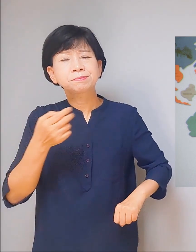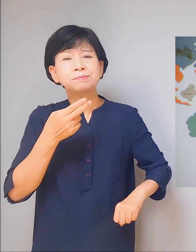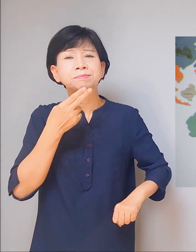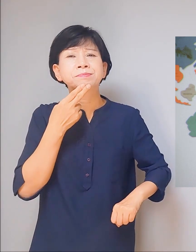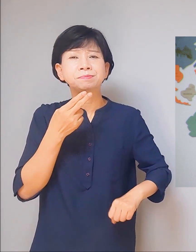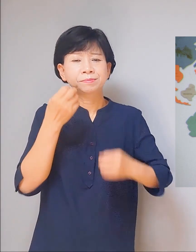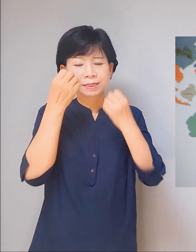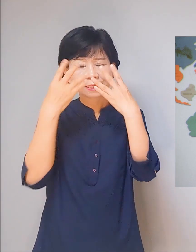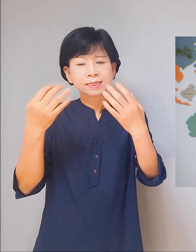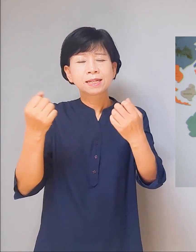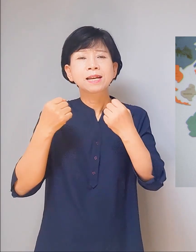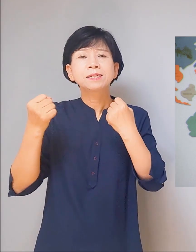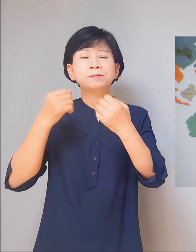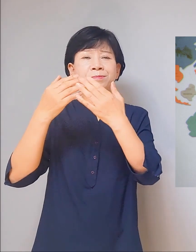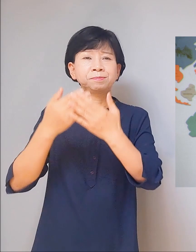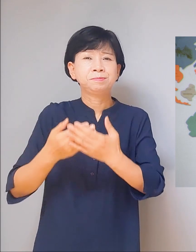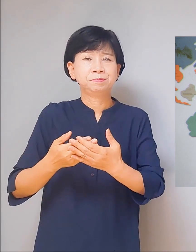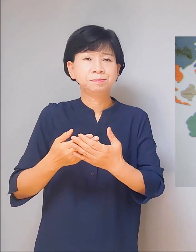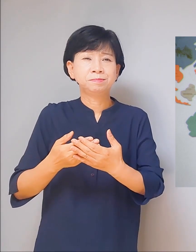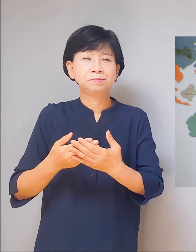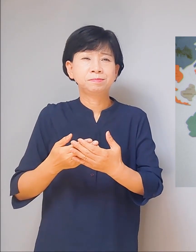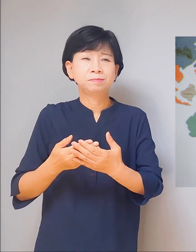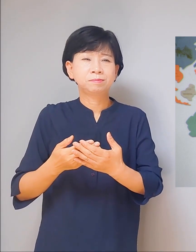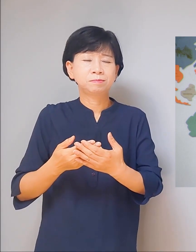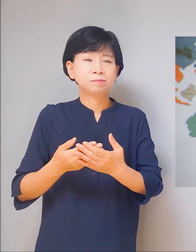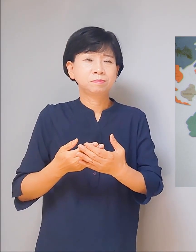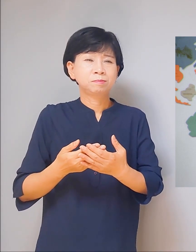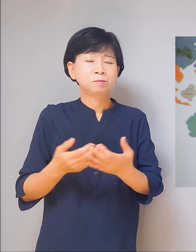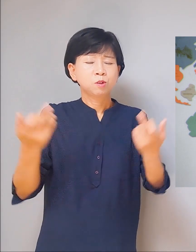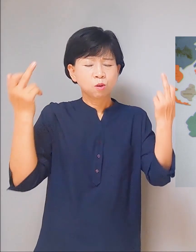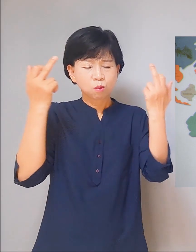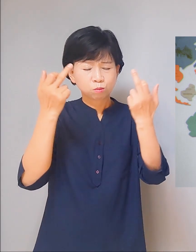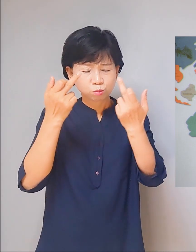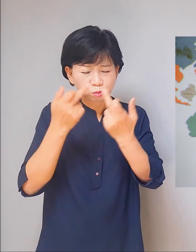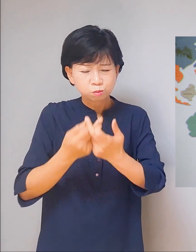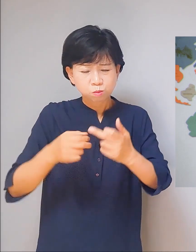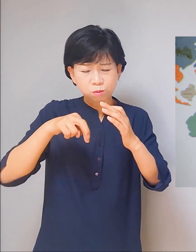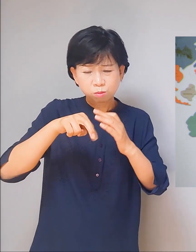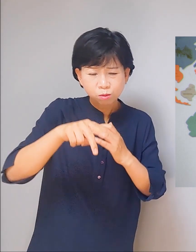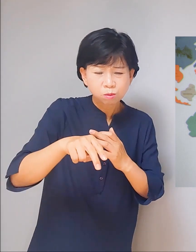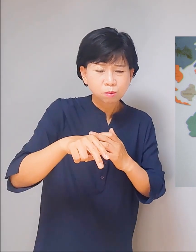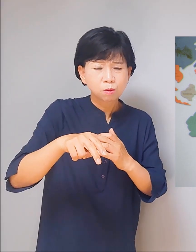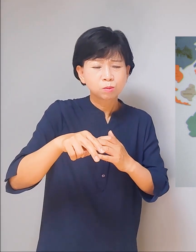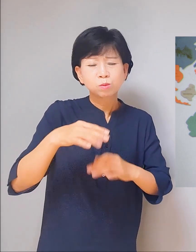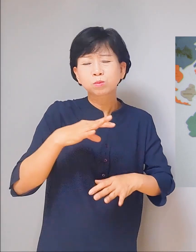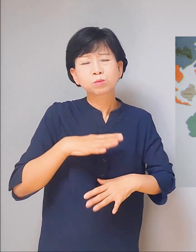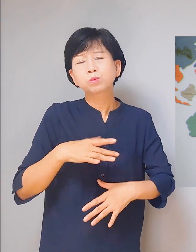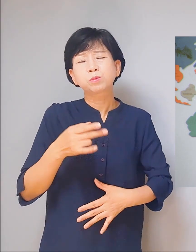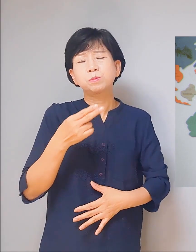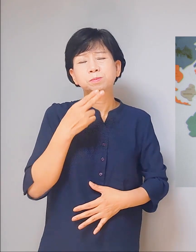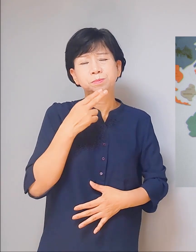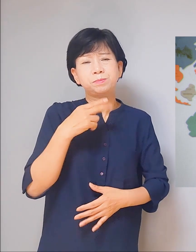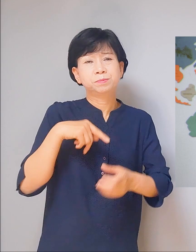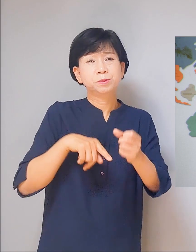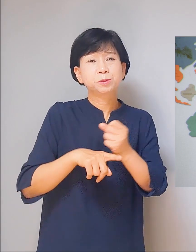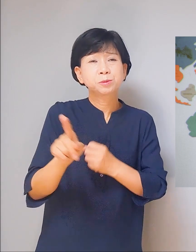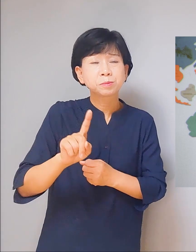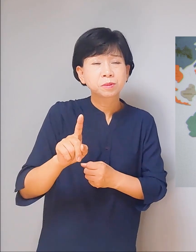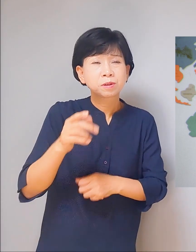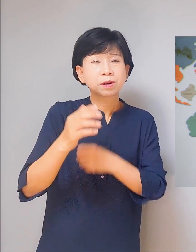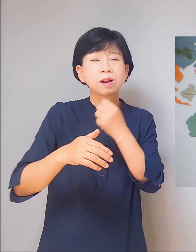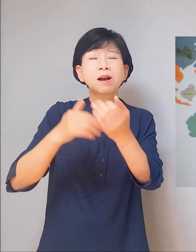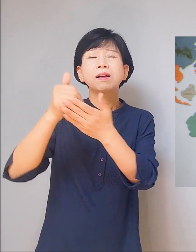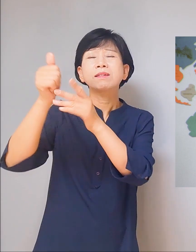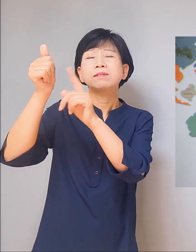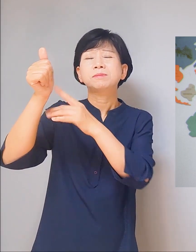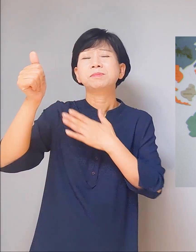음침한 골짜기로 다닐지라도 해를 두려워하지 않습니다. 왜일까요? 주께서 나와 함께 하심이라. 주의